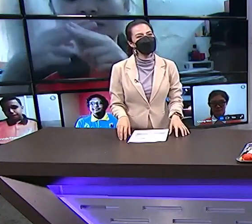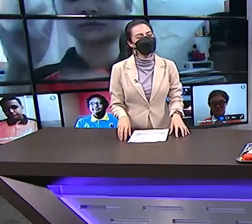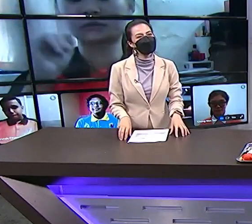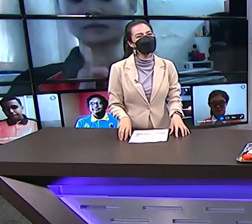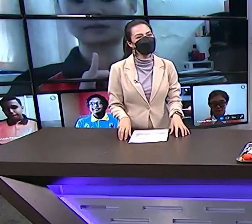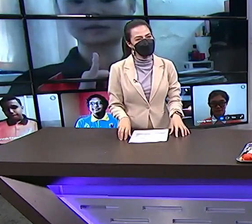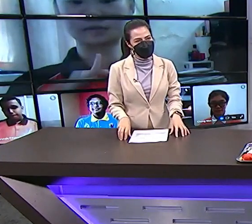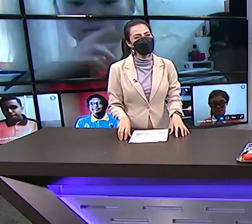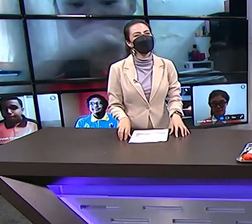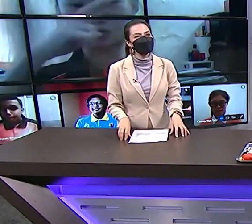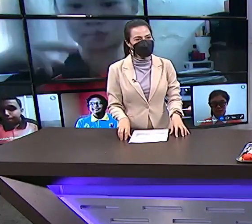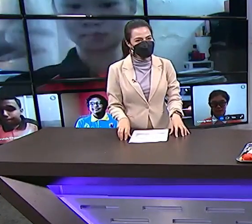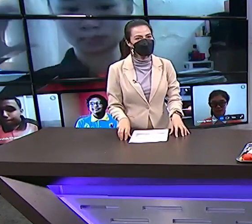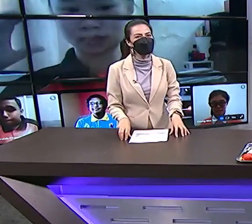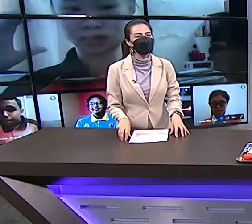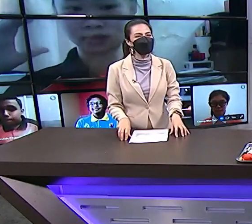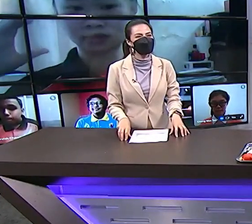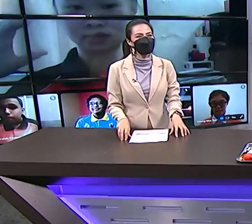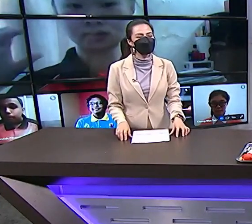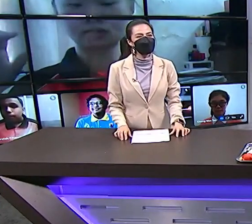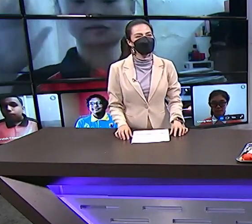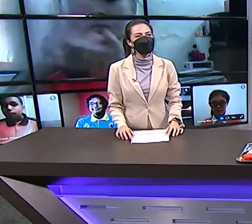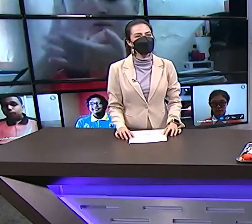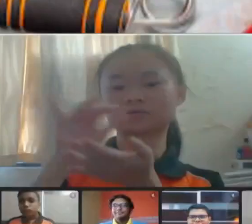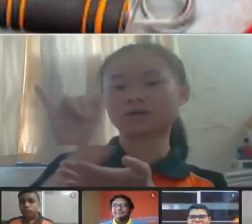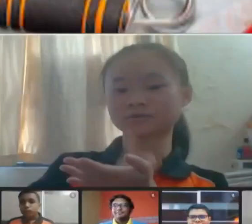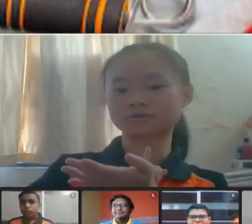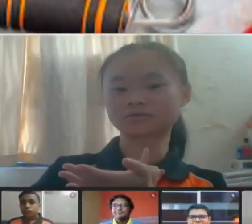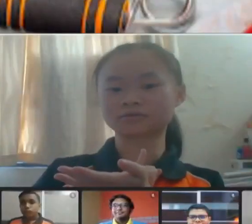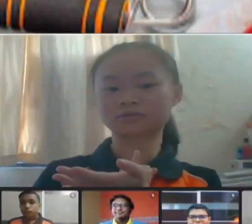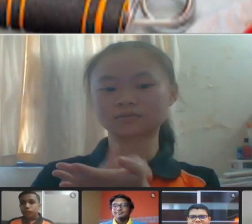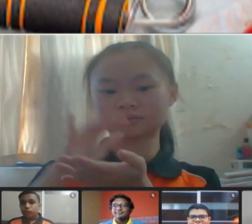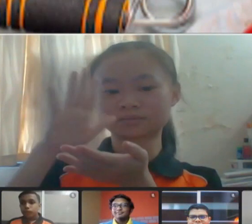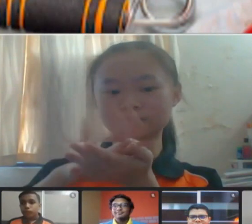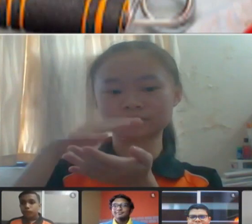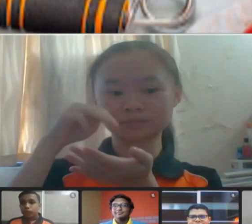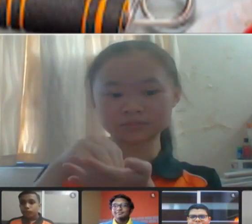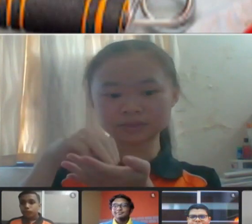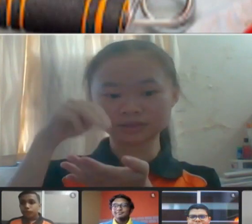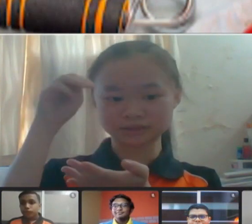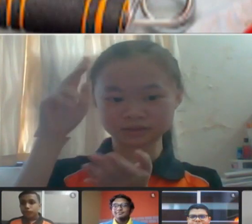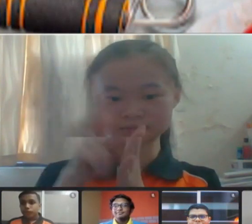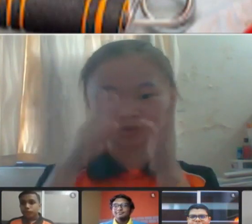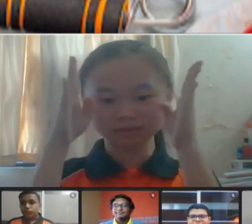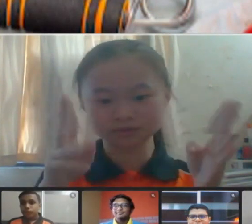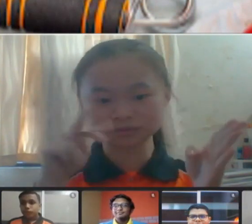Nama saya Ru Chua Pei Wan. Sekolah saya SMK Pendidikan